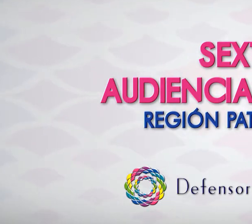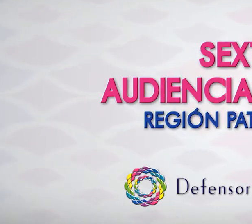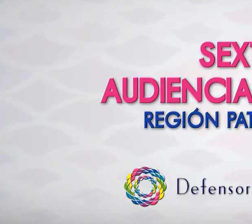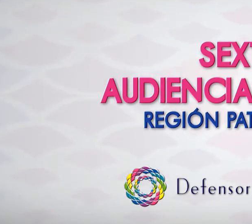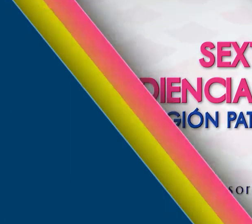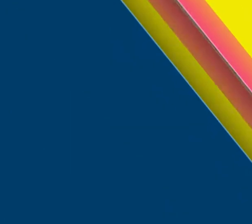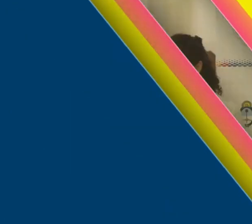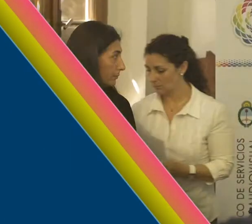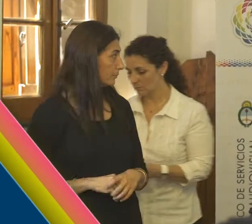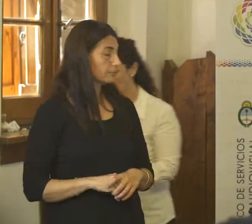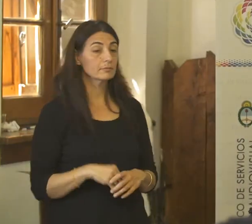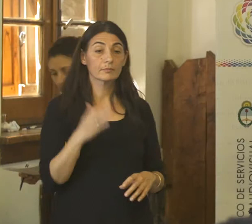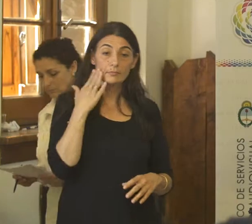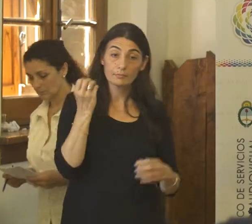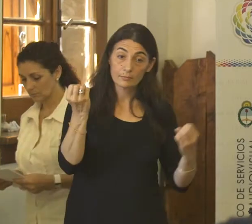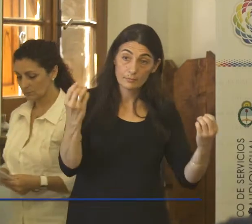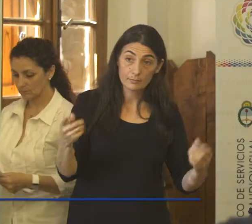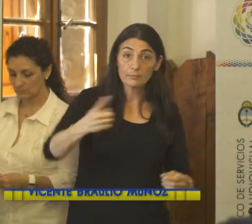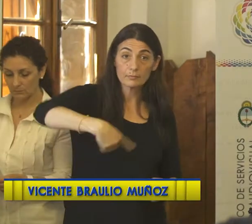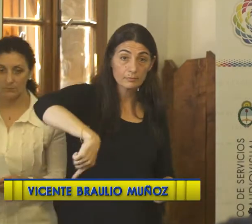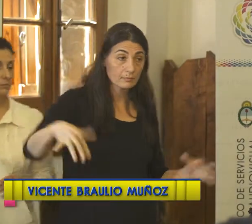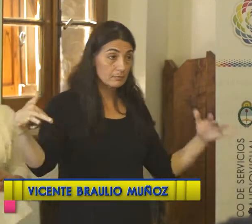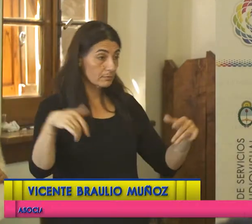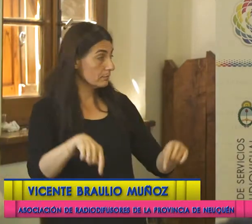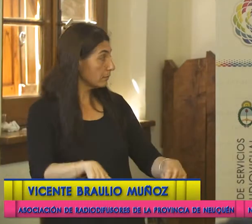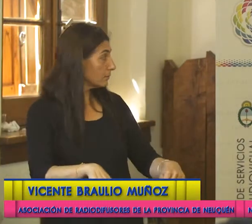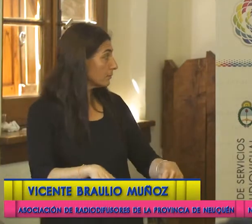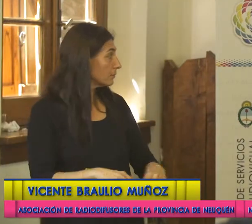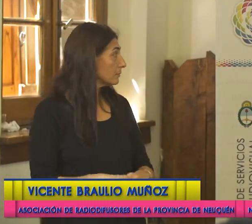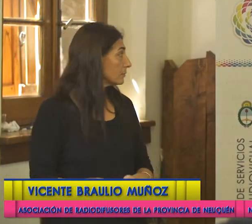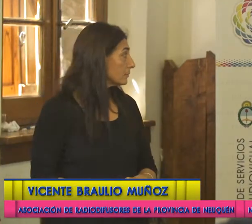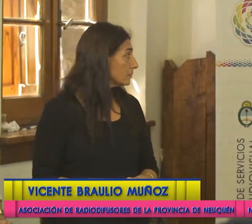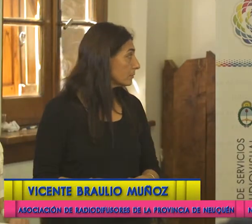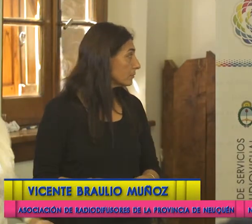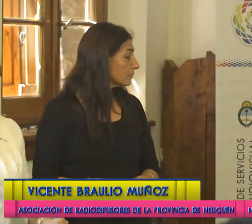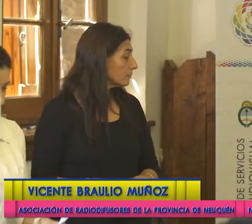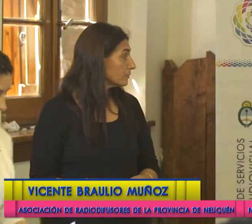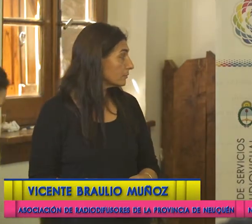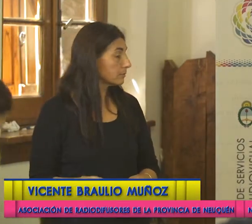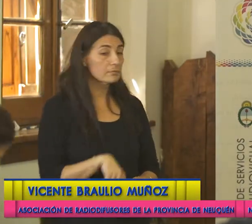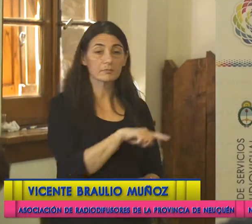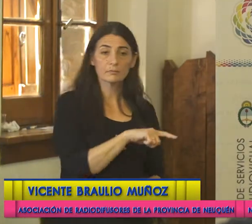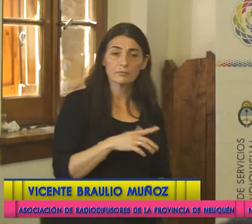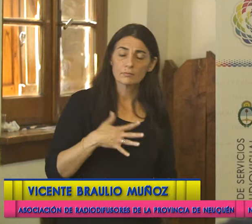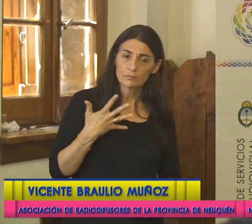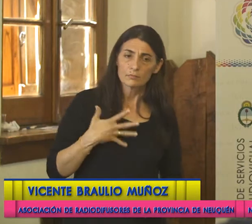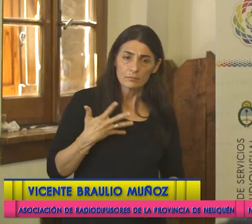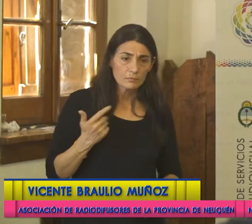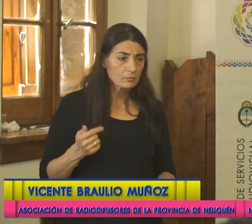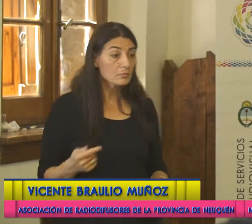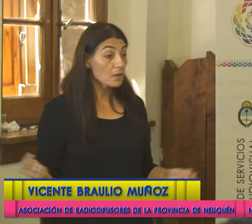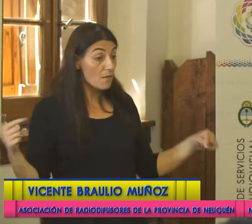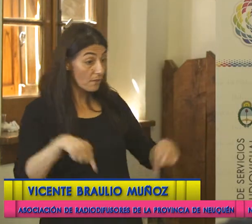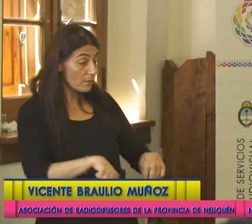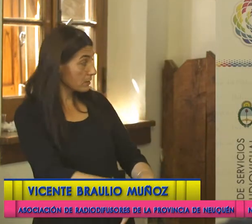ah muy buenas tardes a todos los presentes en realidad nos alegramos muchísimo de estar en este